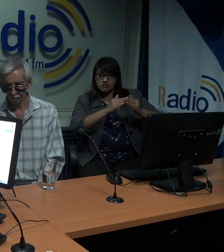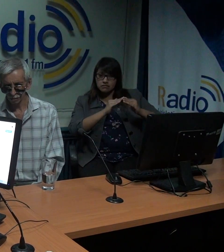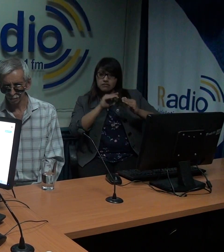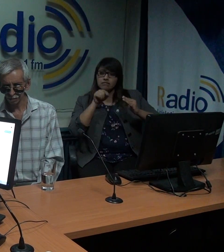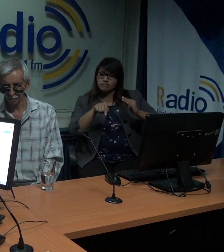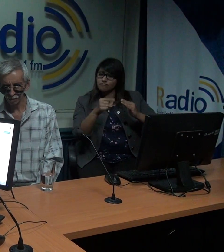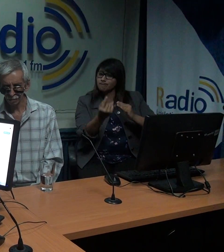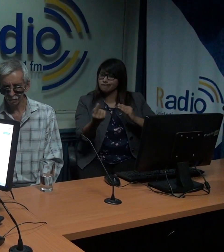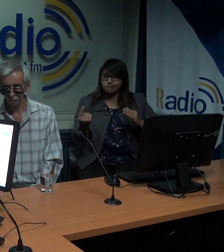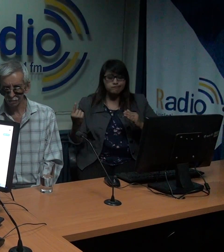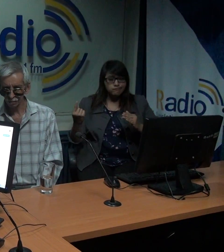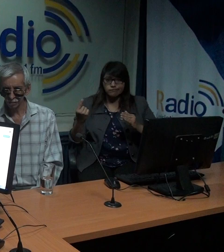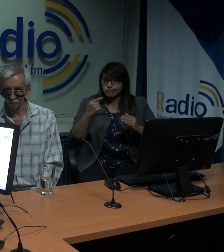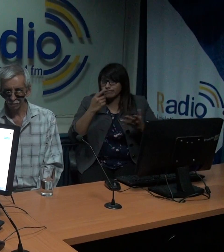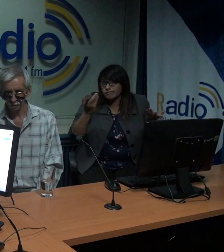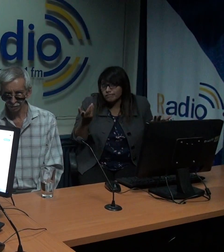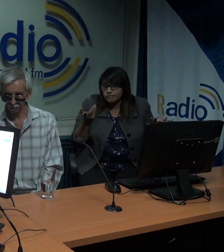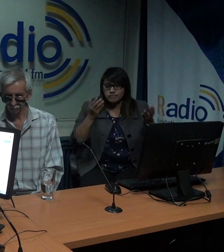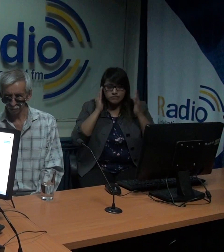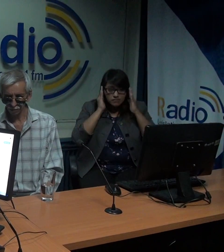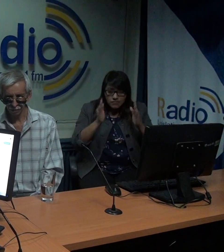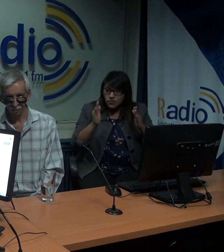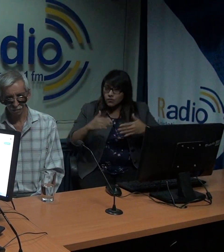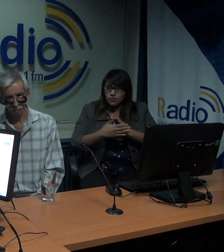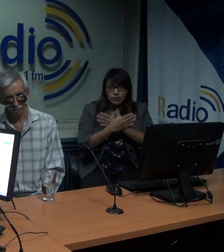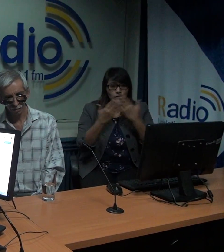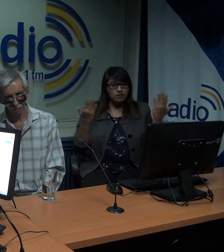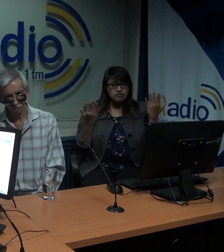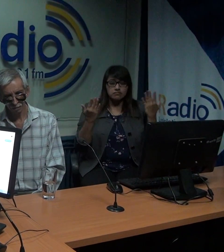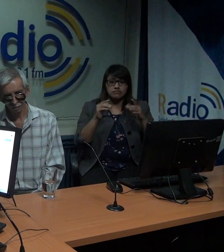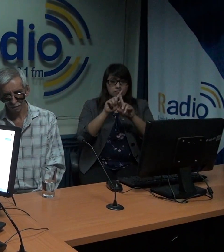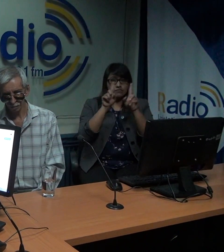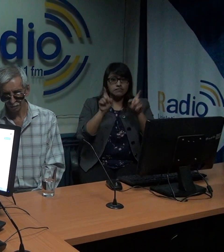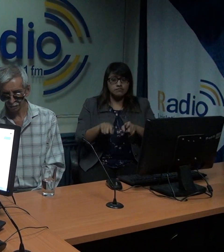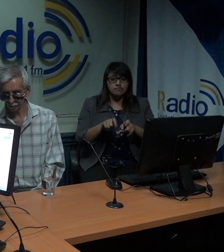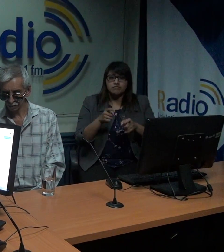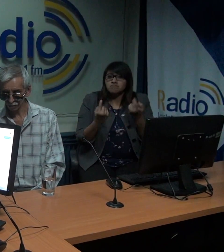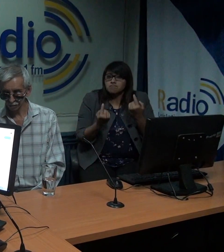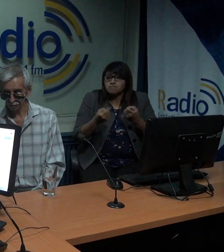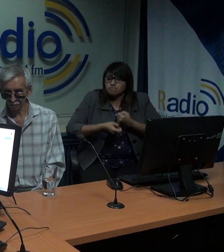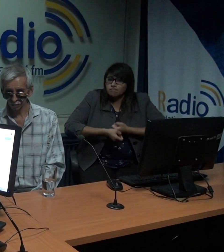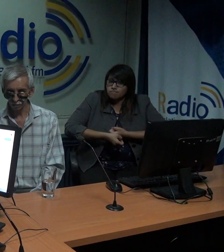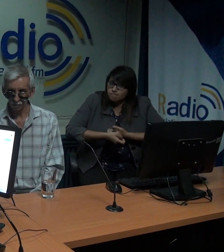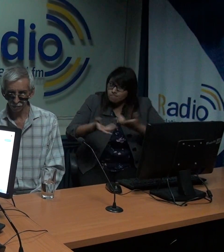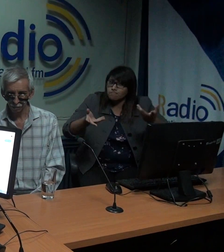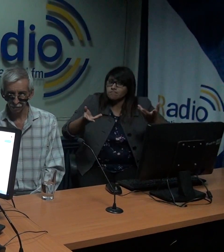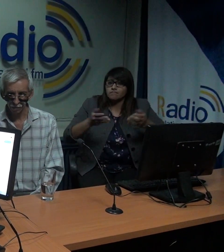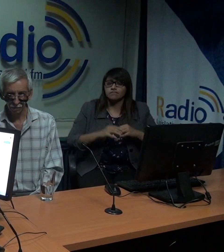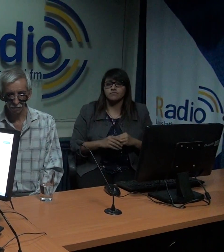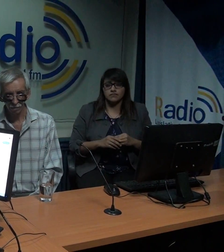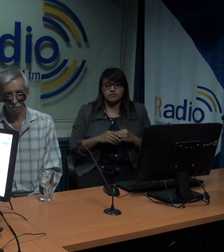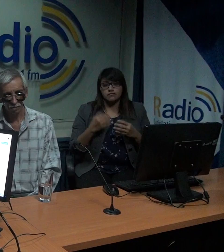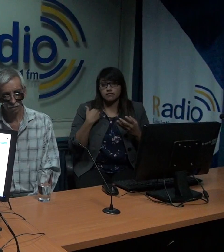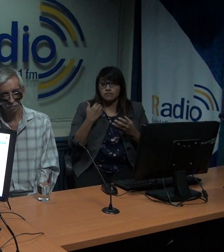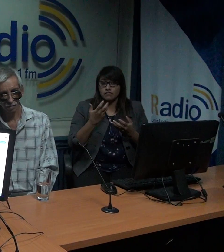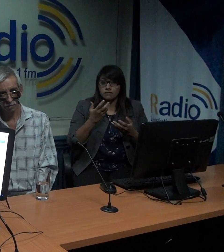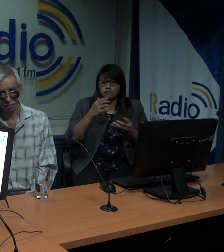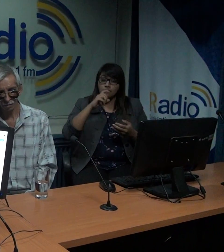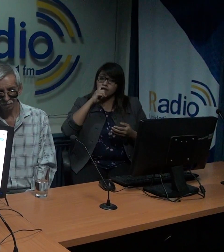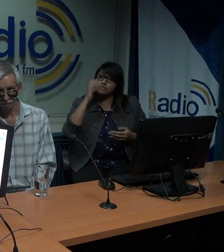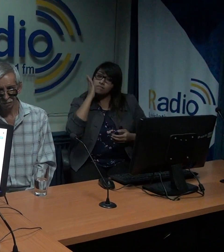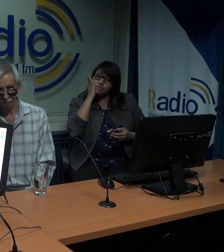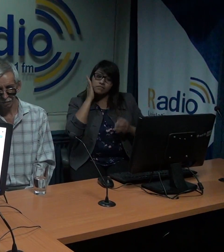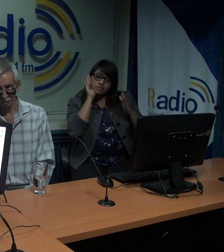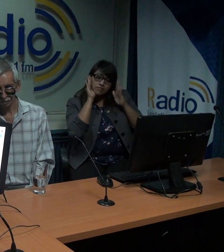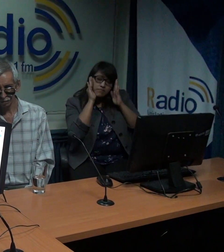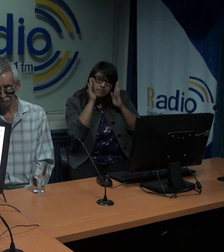esas personas que no tienen la atención pertinente. ¿Cuál sería quizá ese mensaje para que los padres de familia pongan mayor